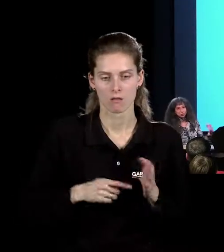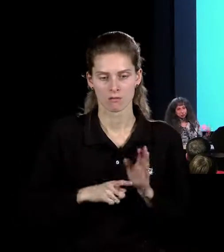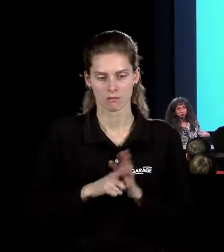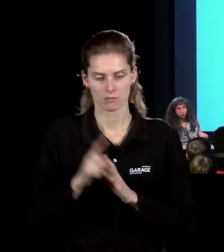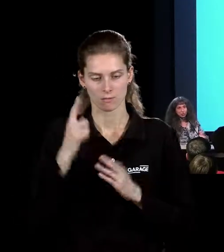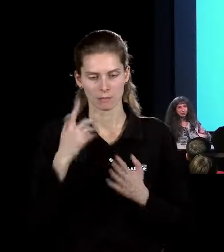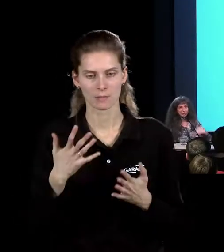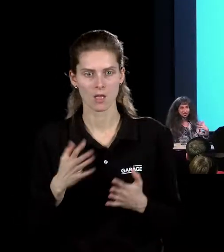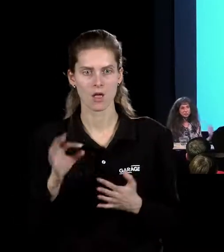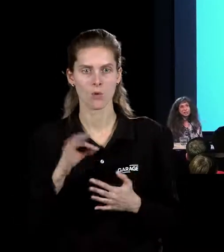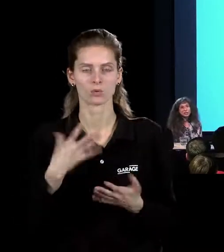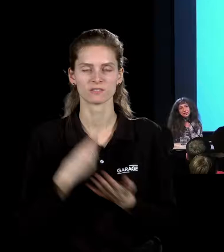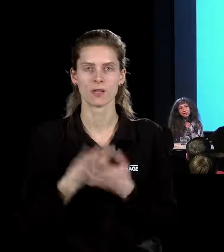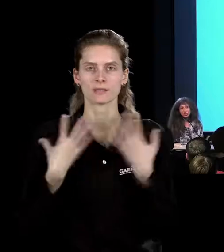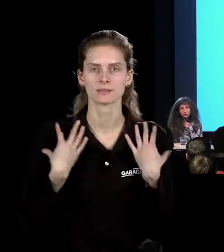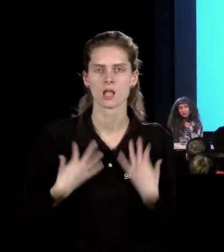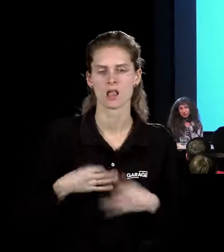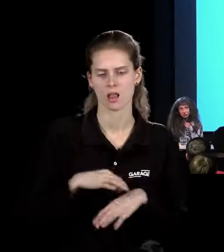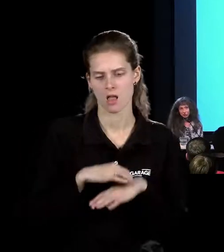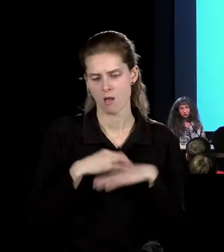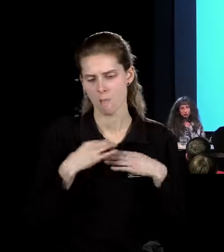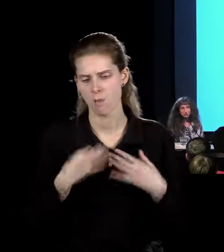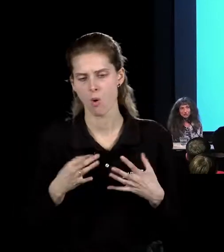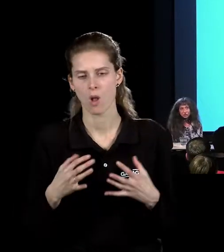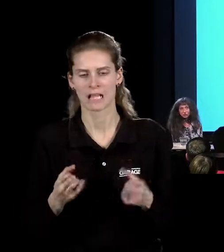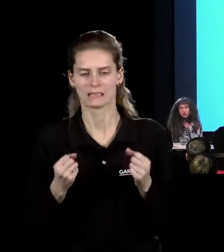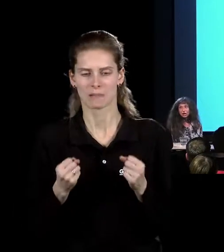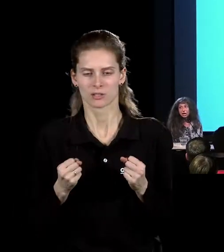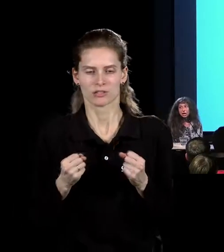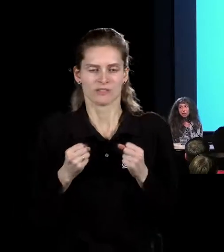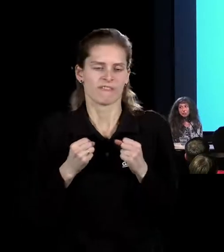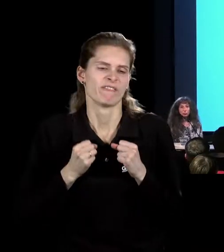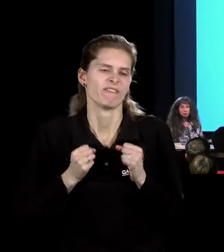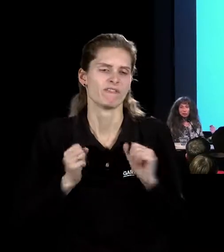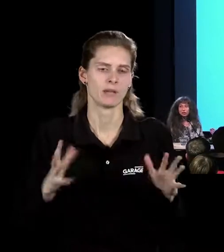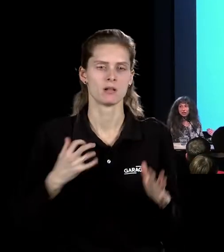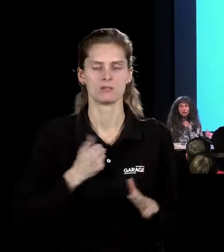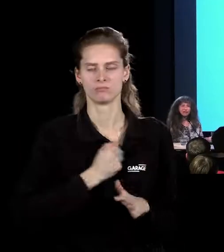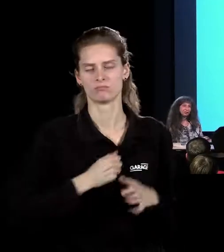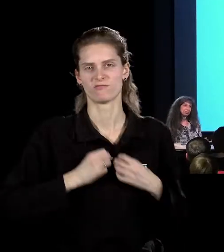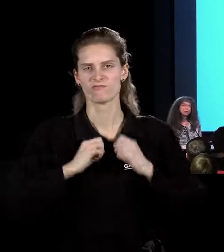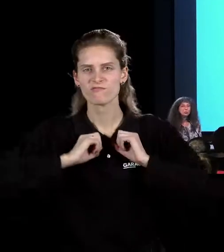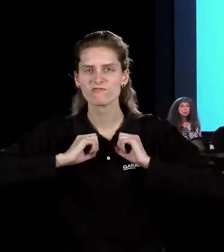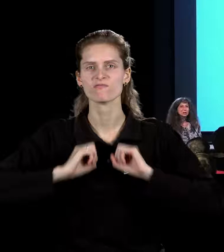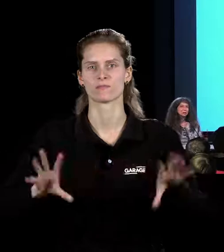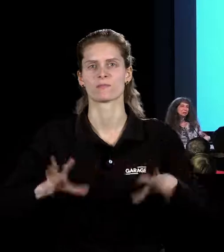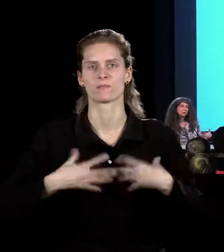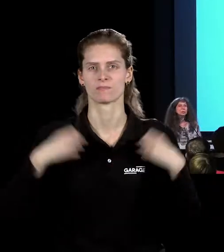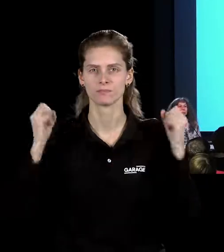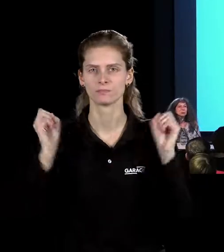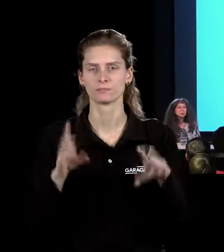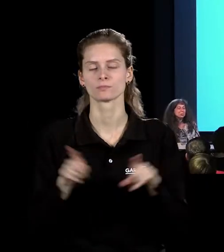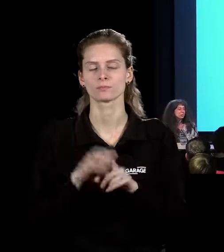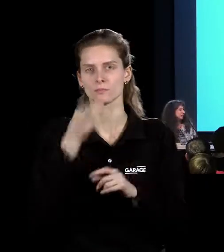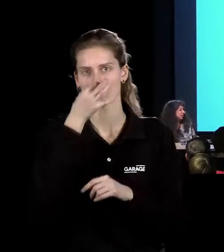интересно вот эту через боль, через снятие напряжения, которое в драке происходит, через агрессию. А именно этот его опыт, как бы